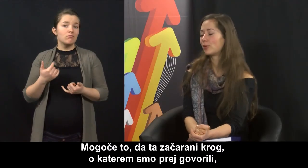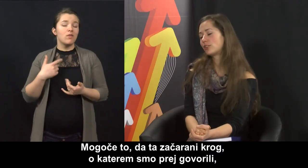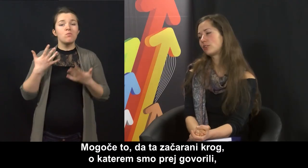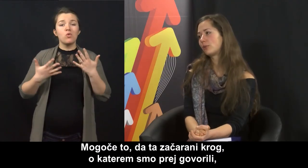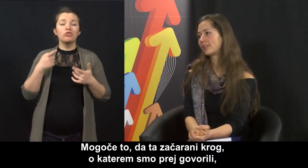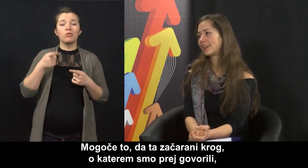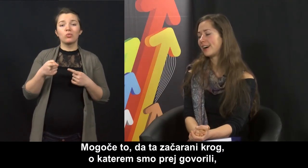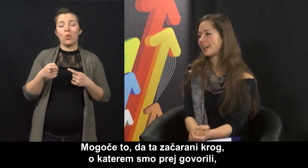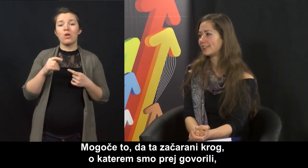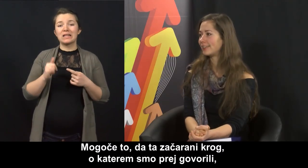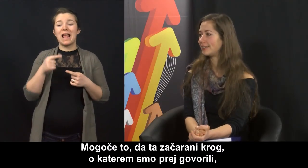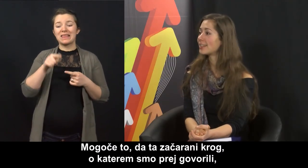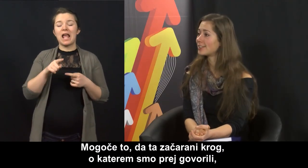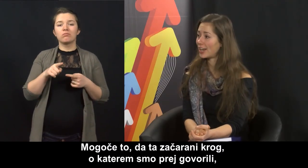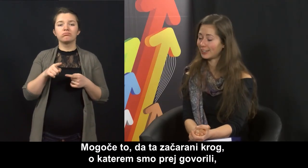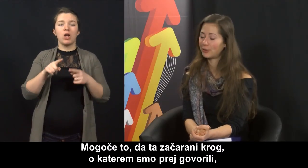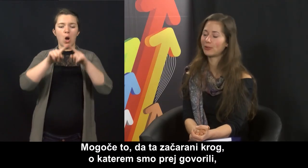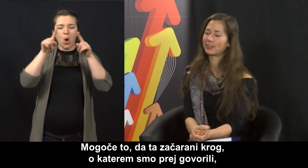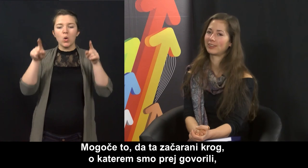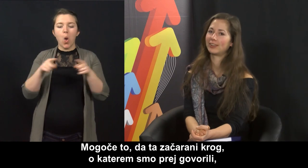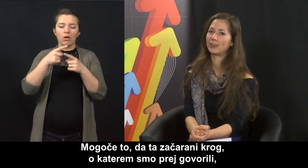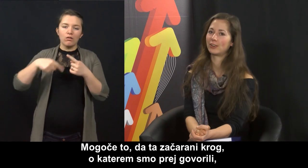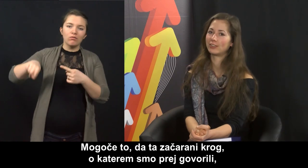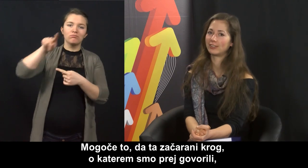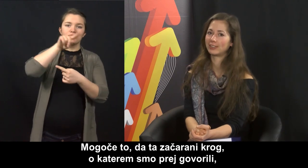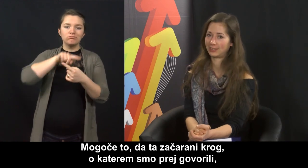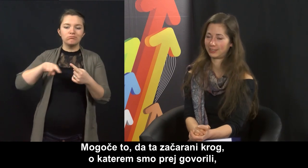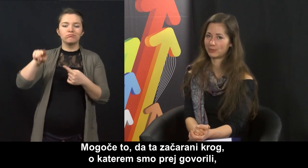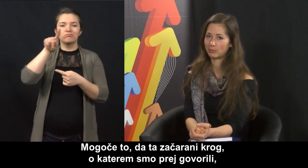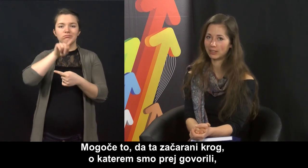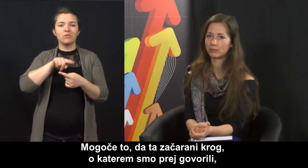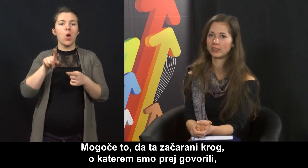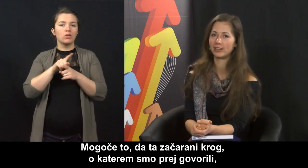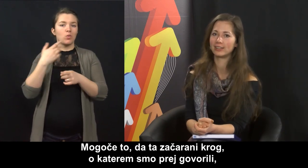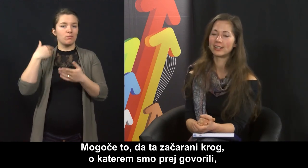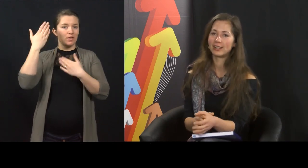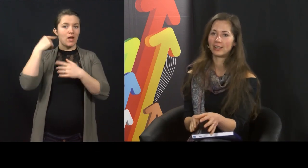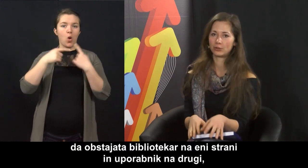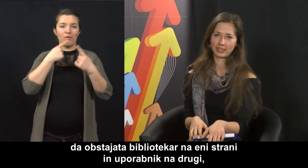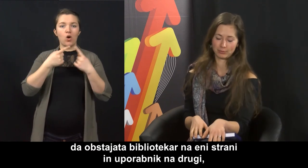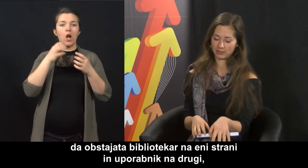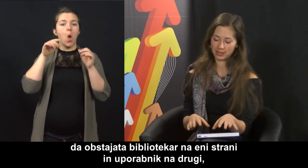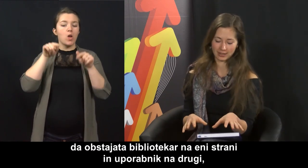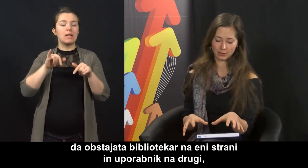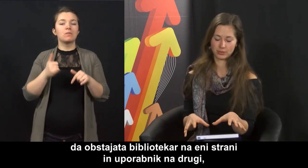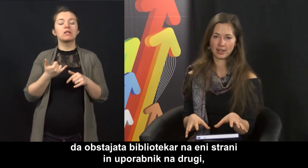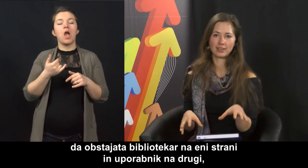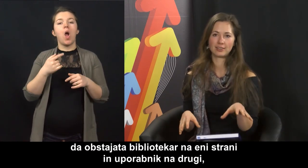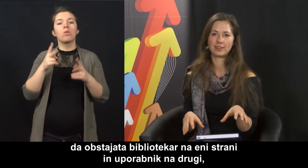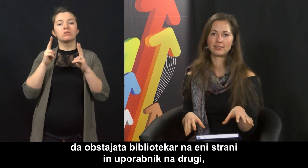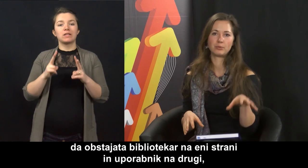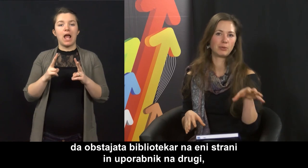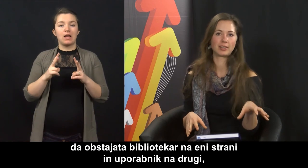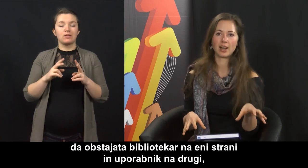Ja, mogoče to, da ta začaran krog, o katerem smo prej govorili, o tem, da